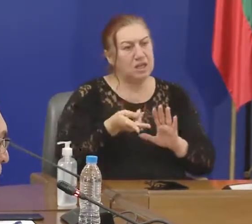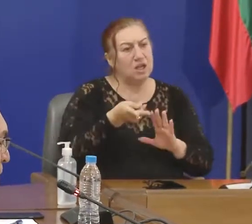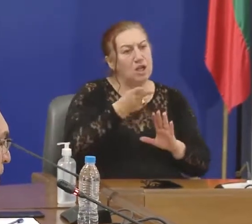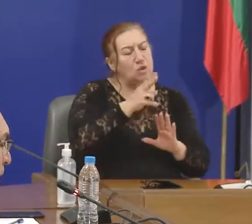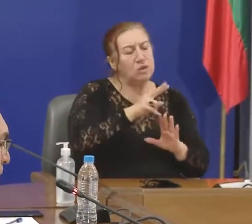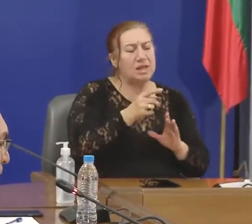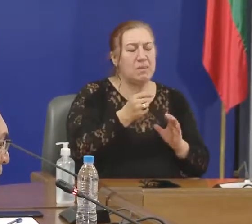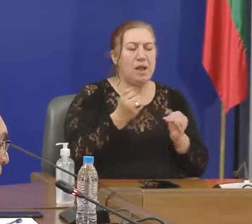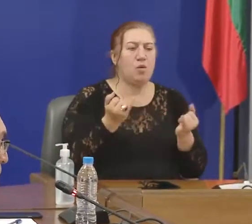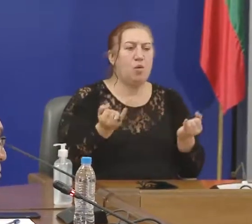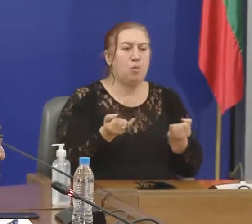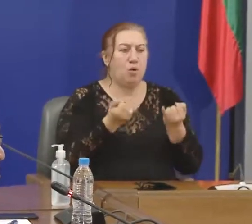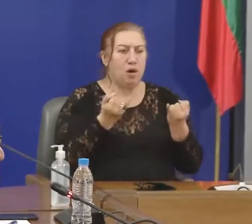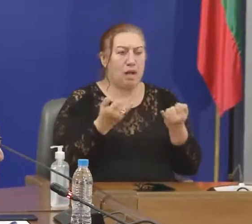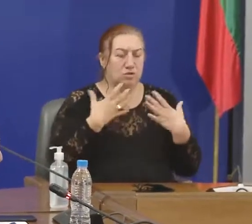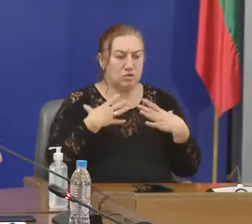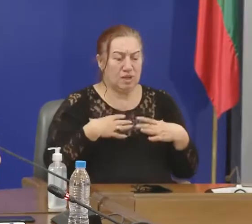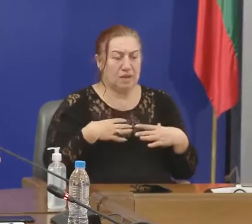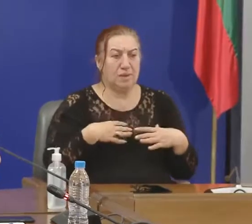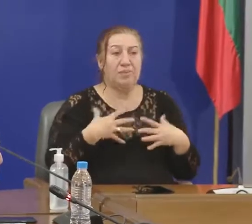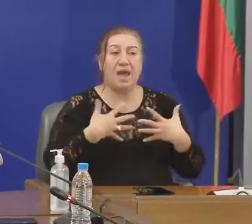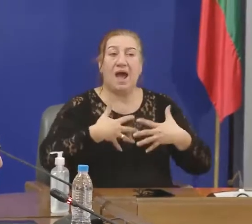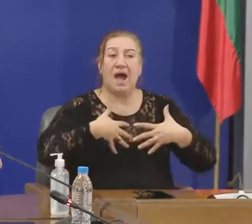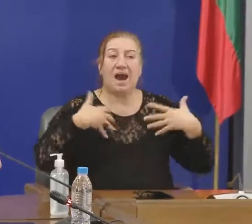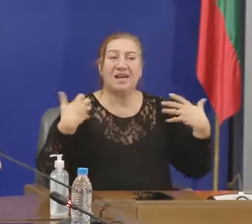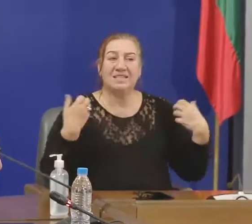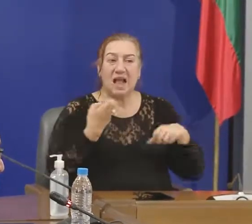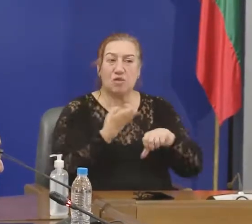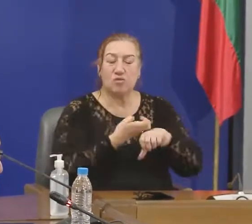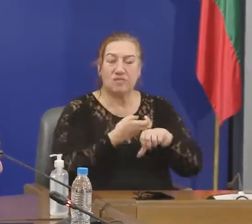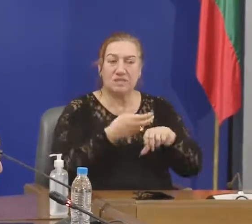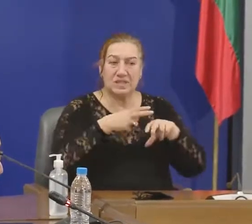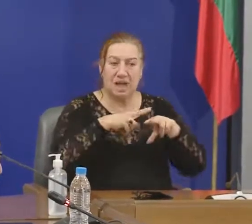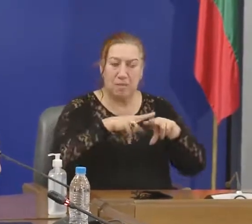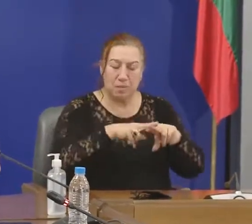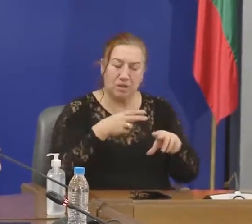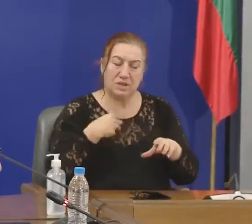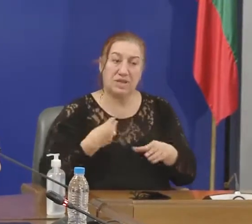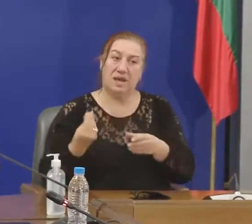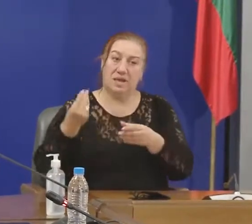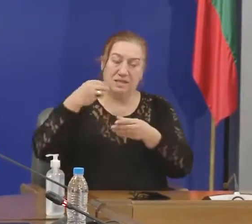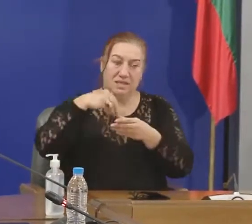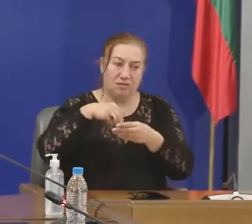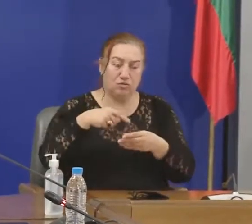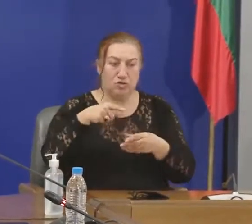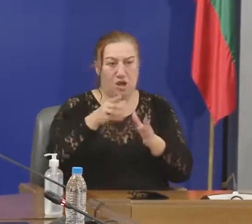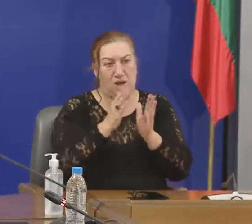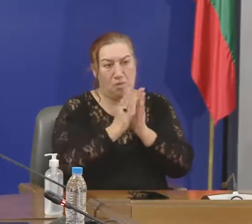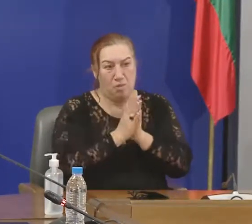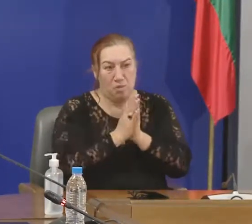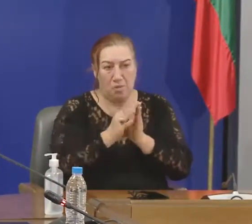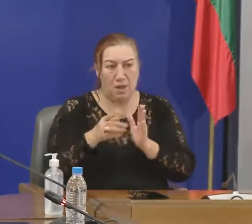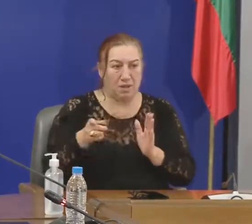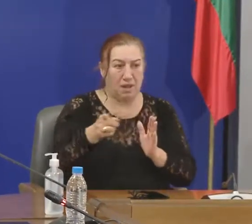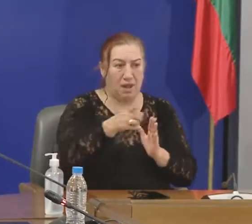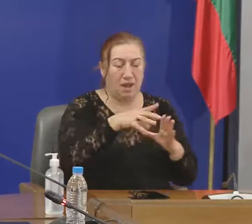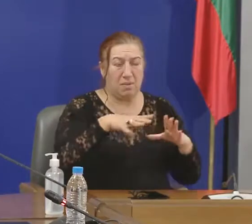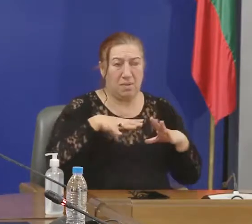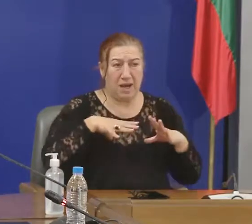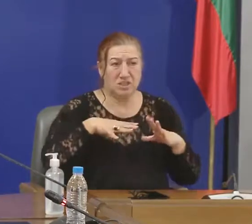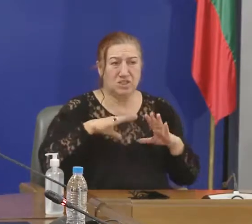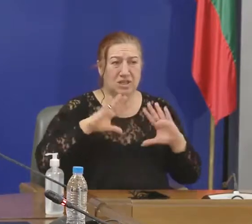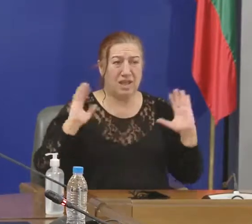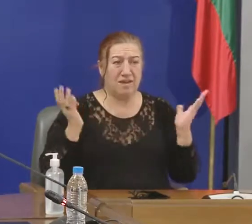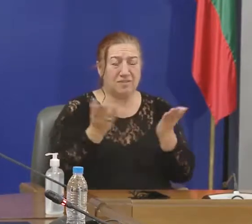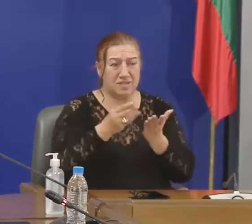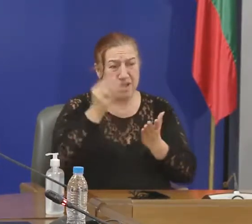състояние. Александровска болница също се е включила в апела към гражданите на страната